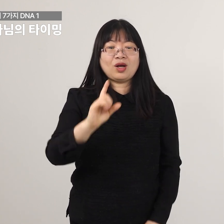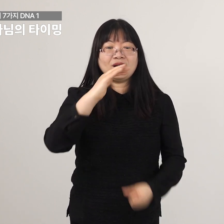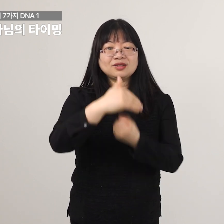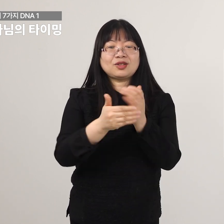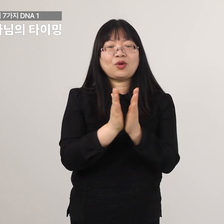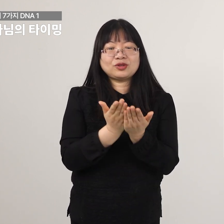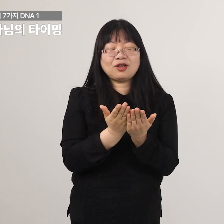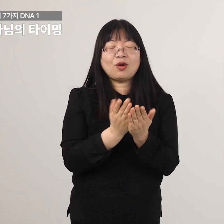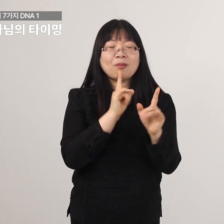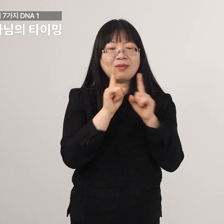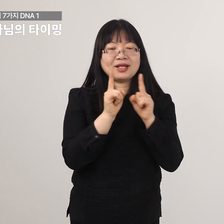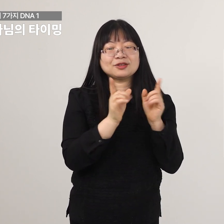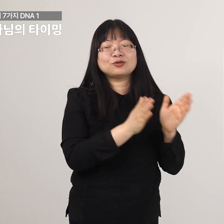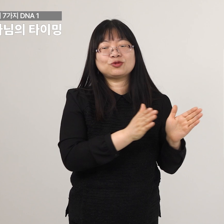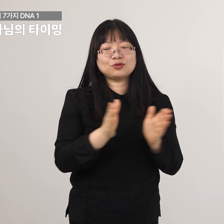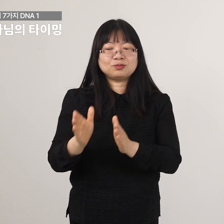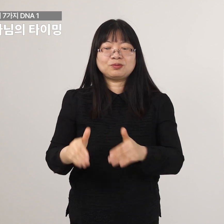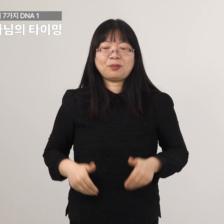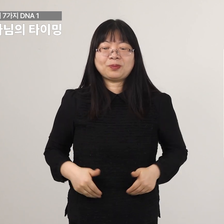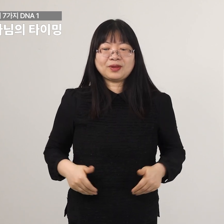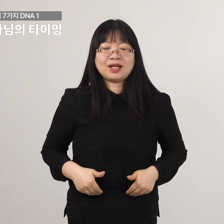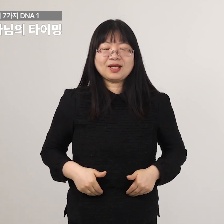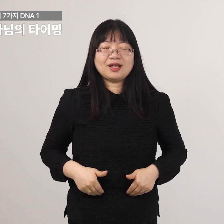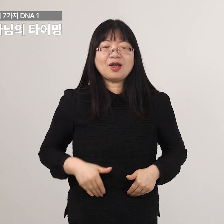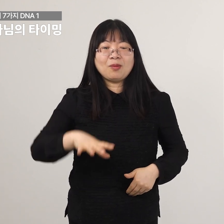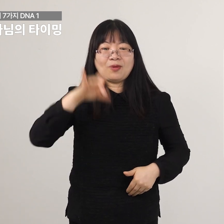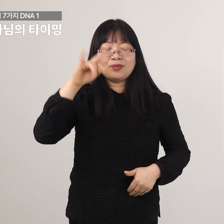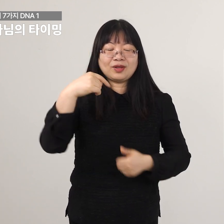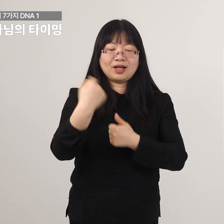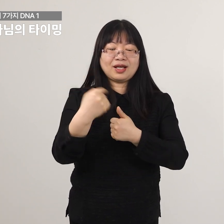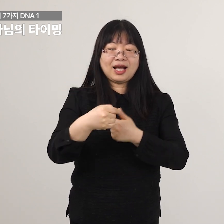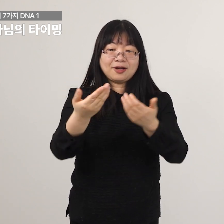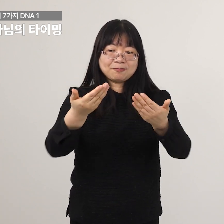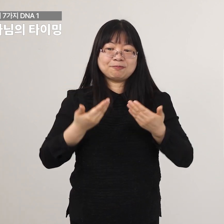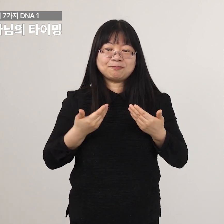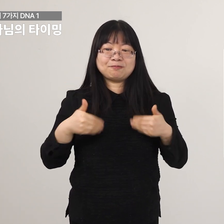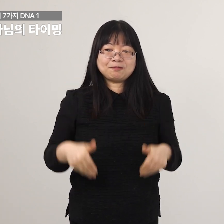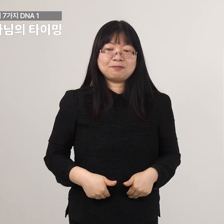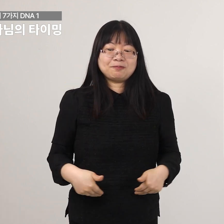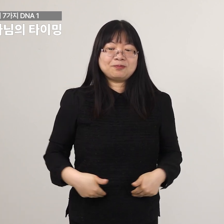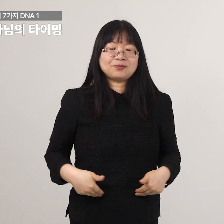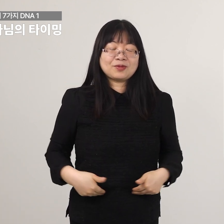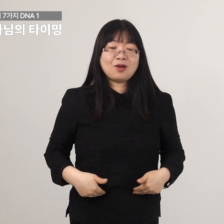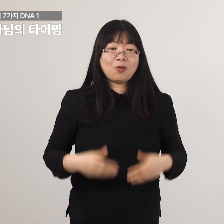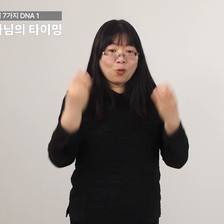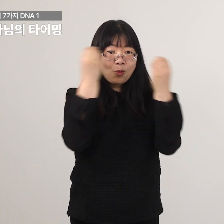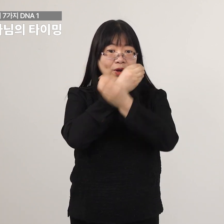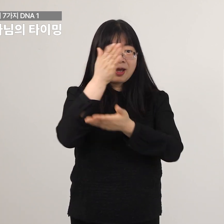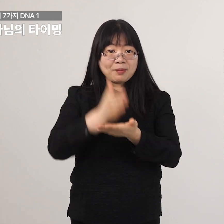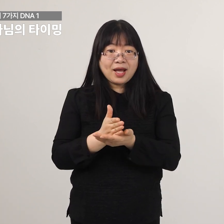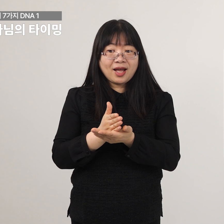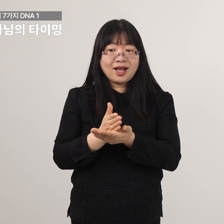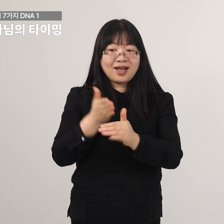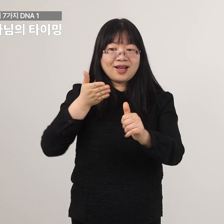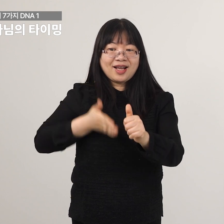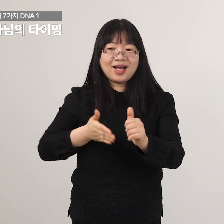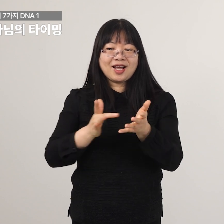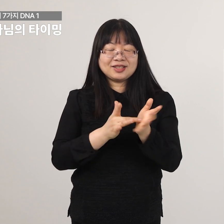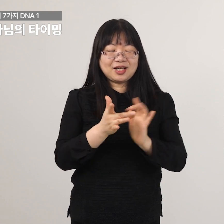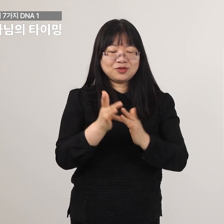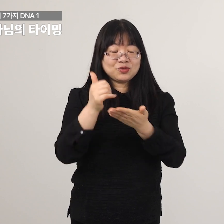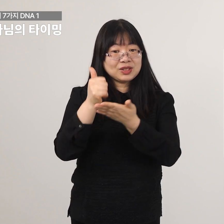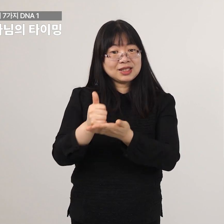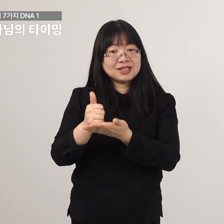성경을 준비해야 돼요. 가르침을 받아야 돼요. 여러분 오해하지 마세요.